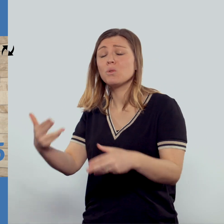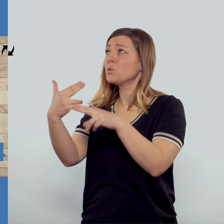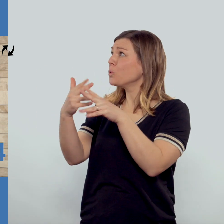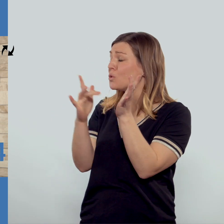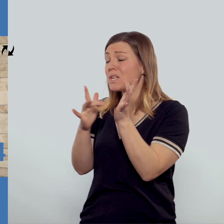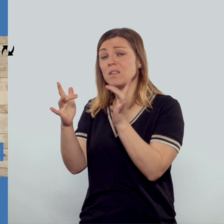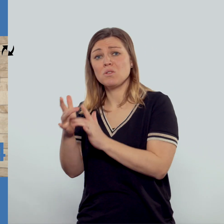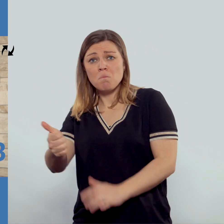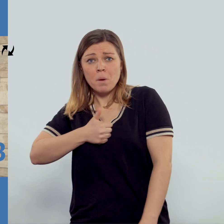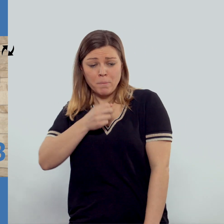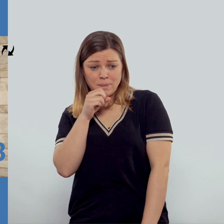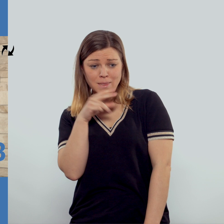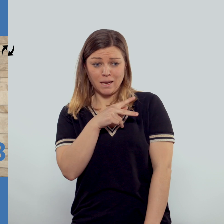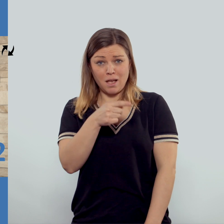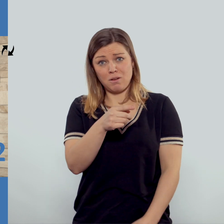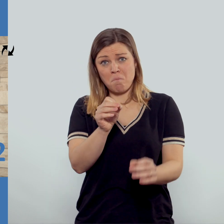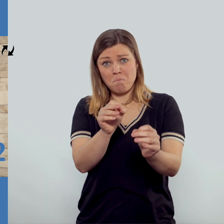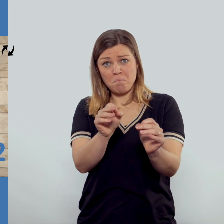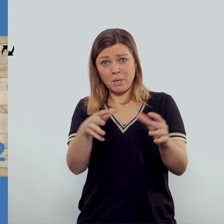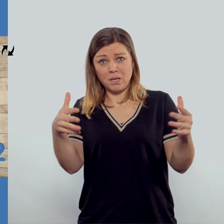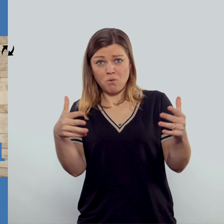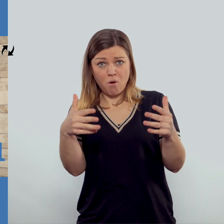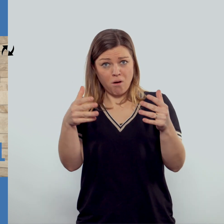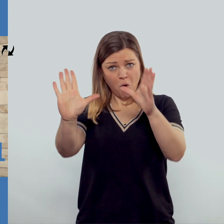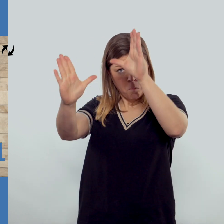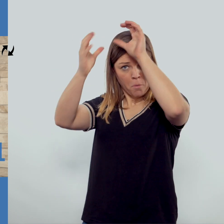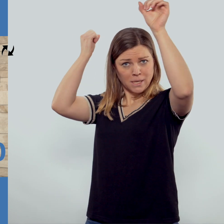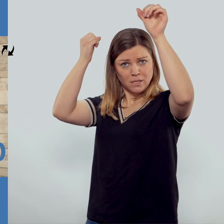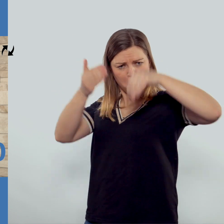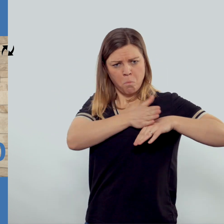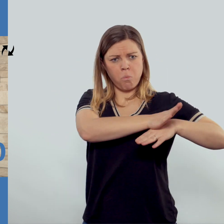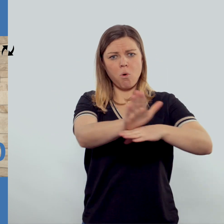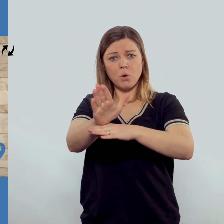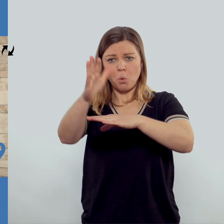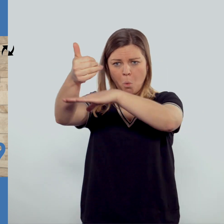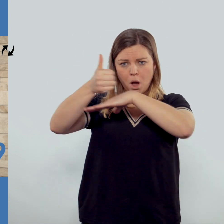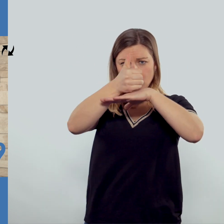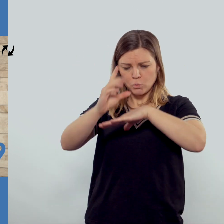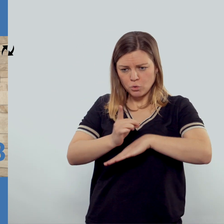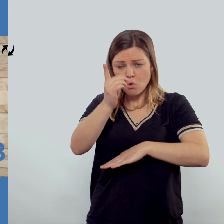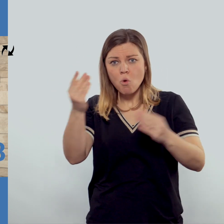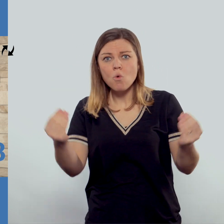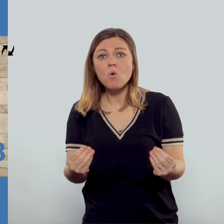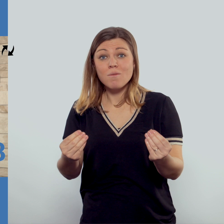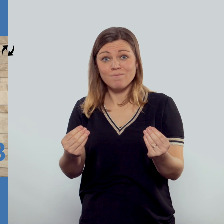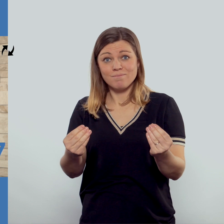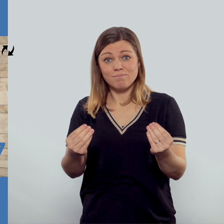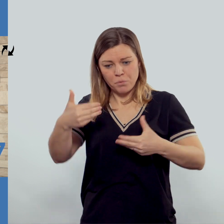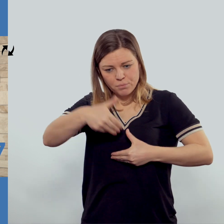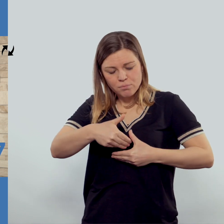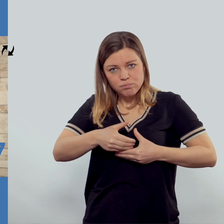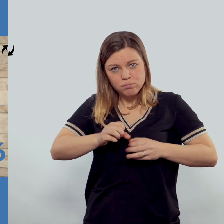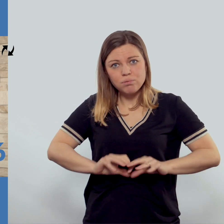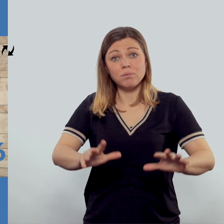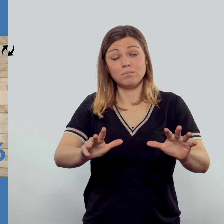Au nom de Jésus, je déclare qu'elle est un ambassadeur pour toi, et que partout où il va, partout où elle va,